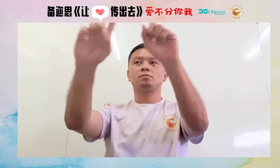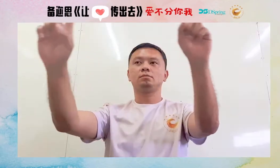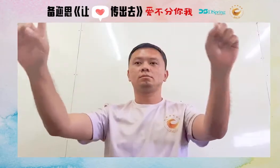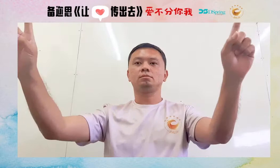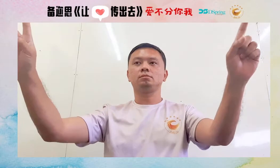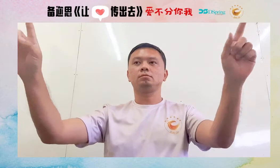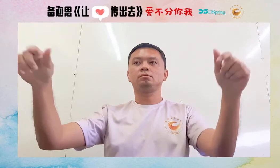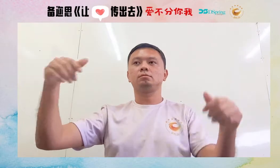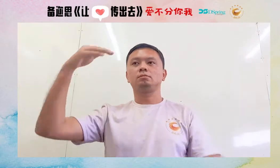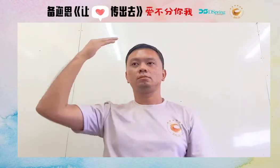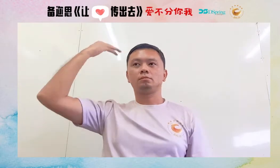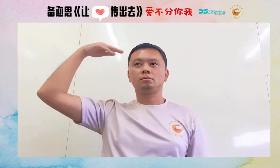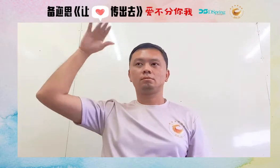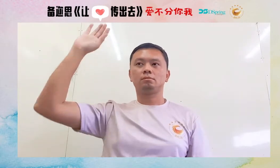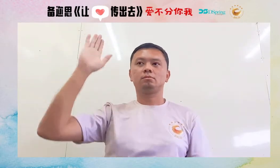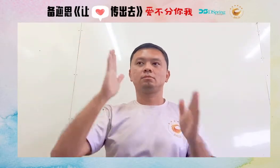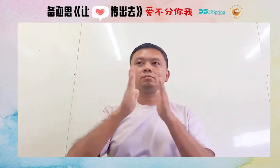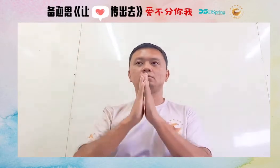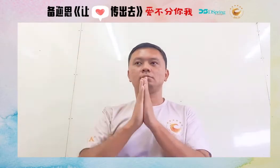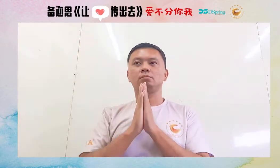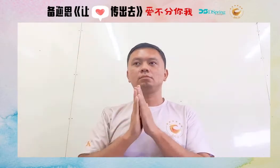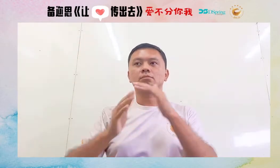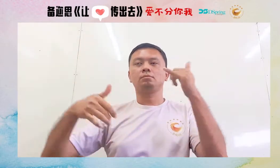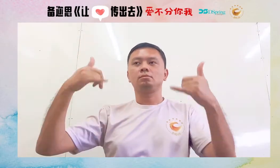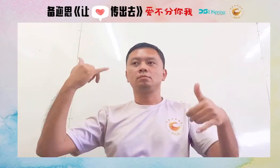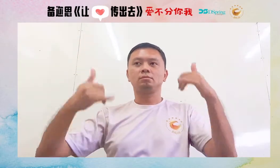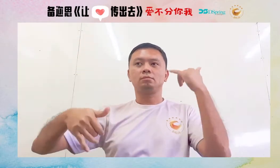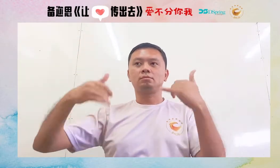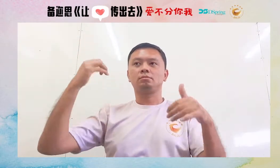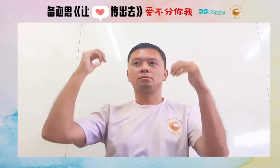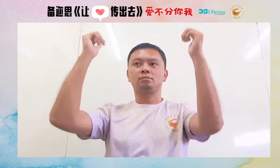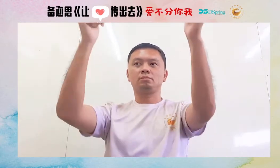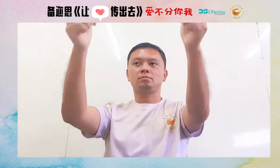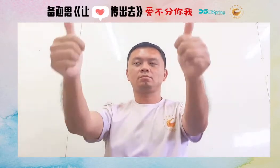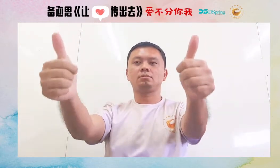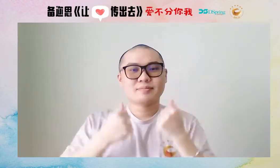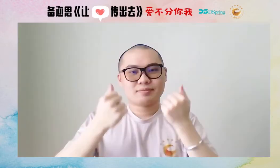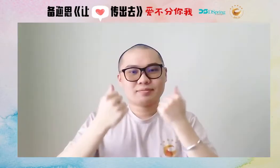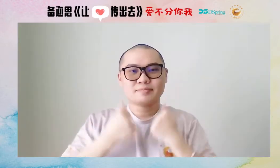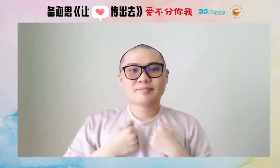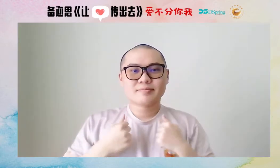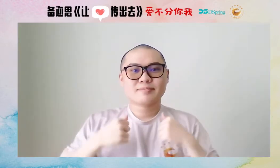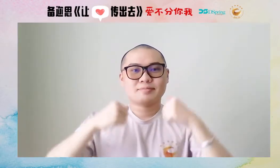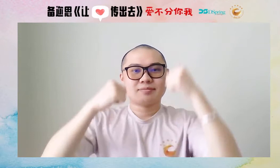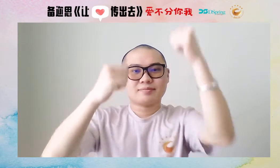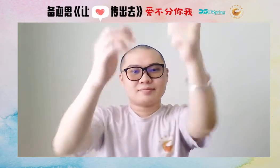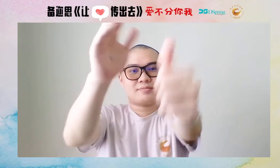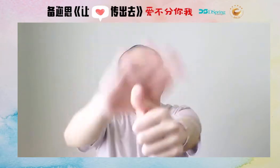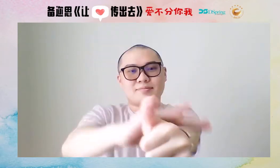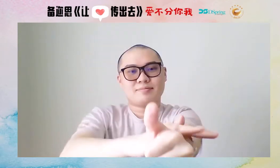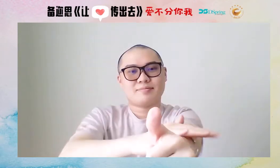同，能够与你分享，无论失败成功